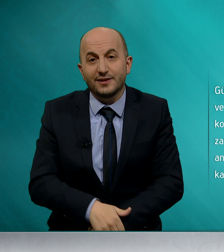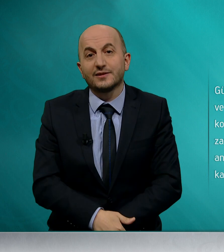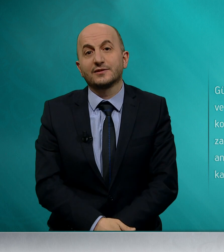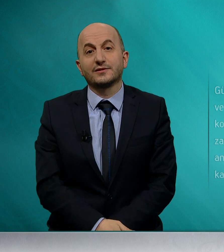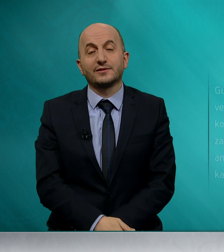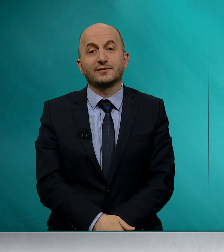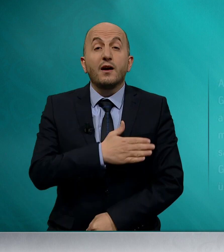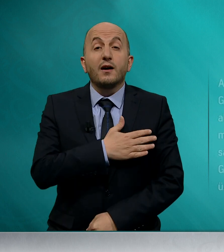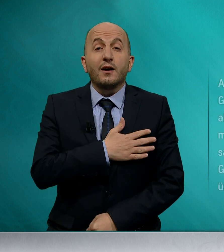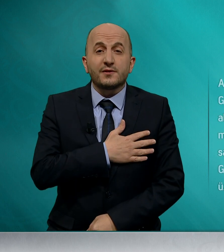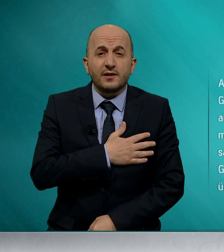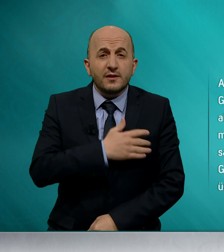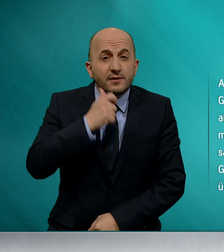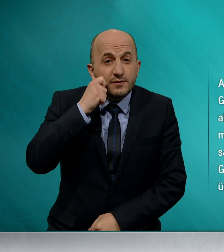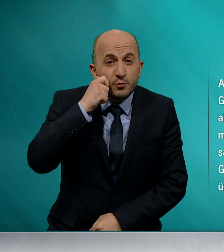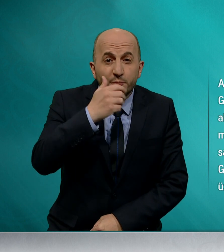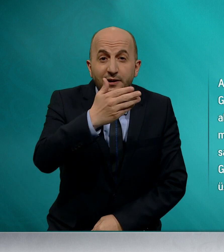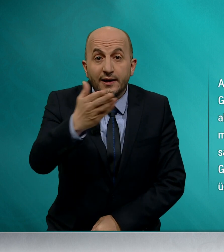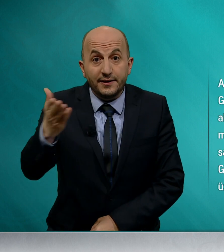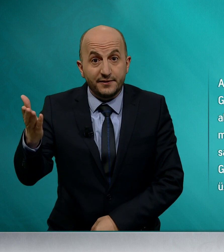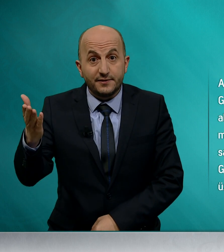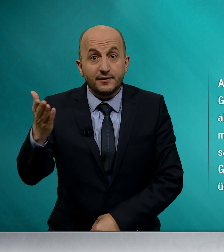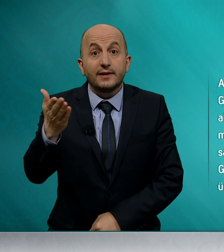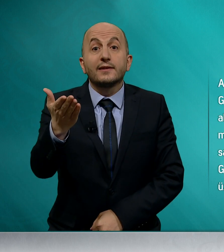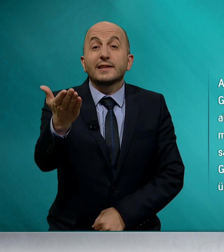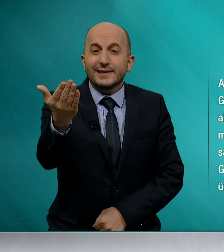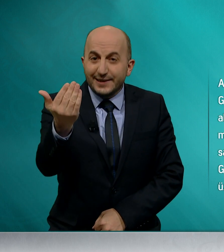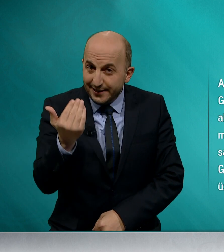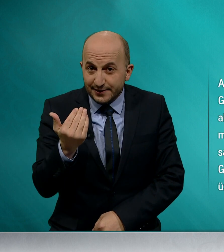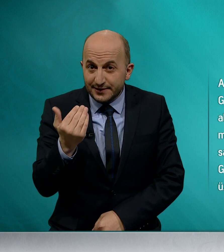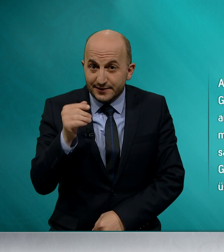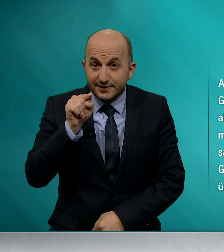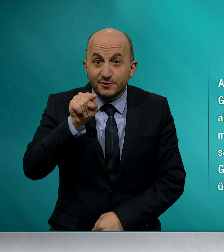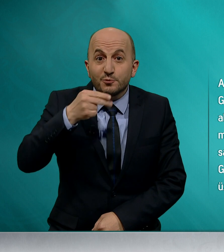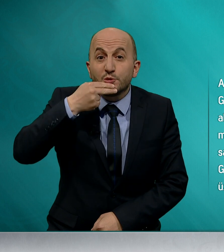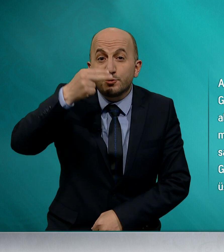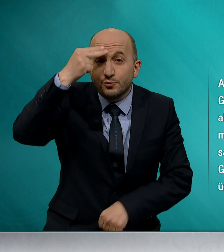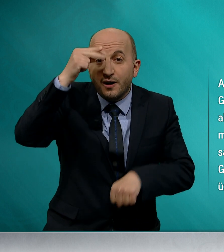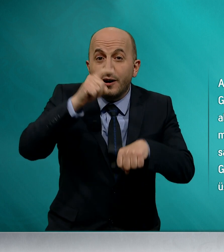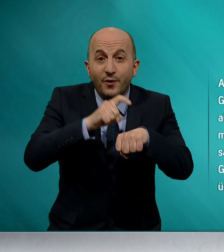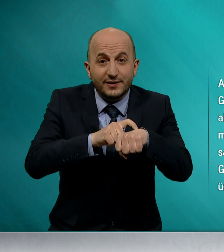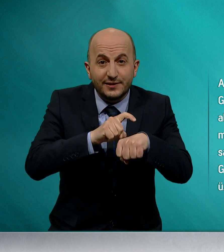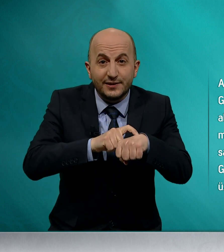kaybolmaktadır. Aziz müminler, geliniz bu cuma vakti